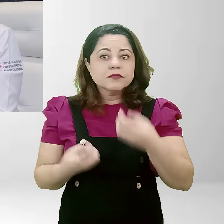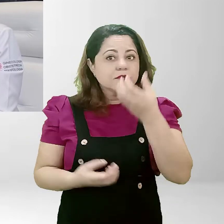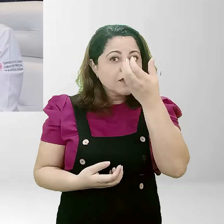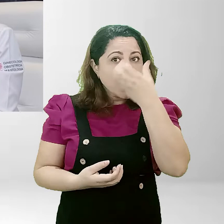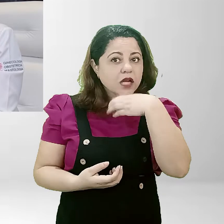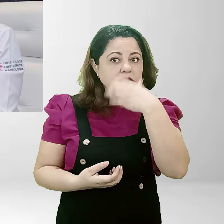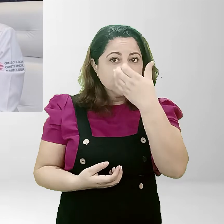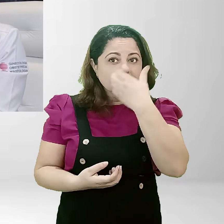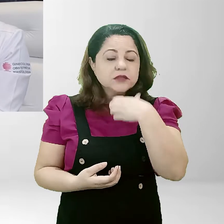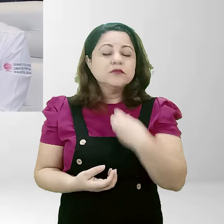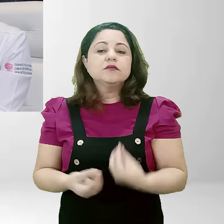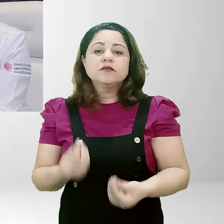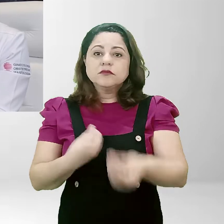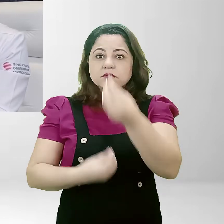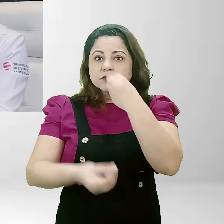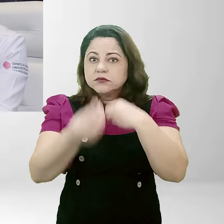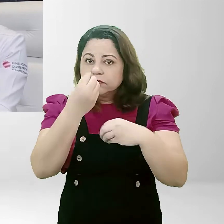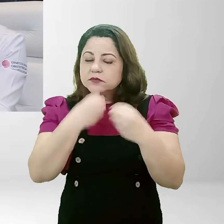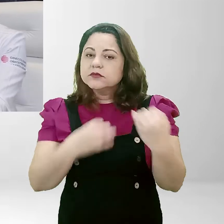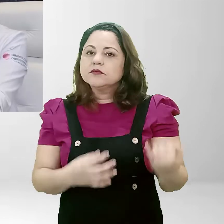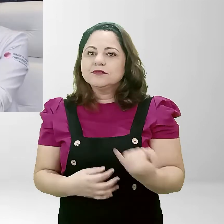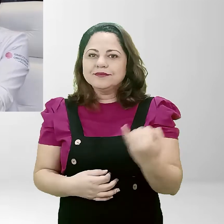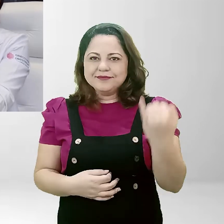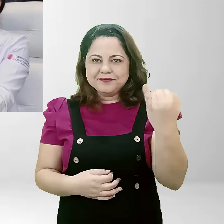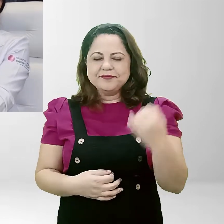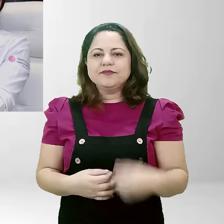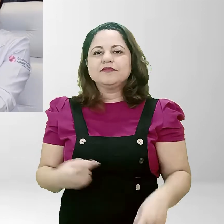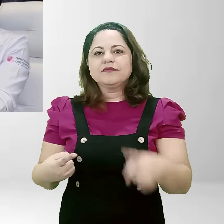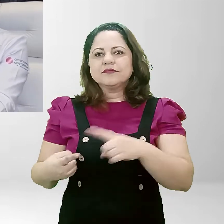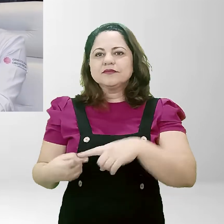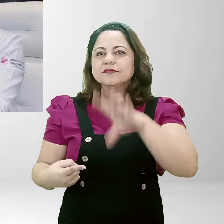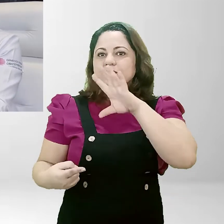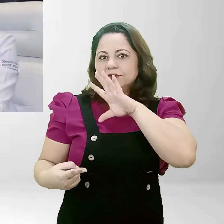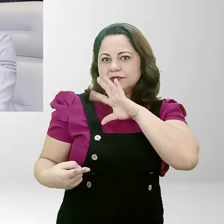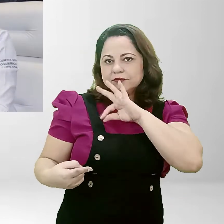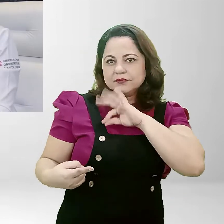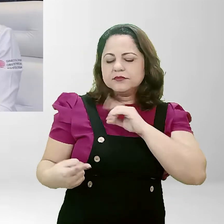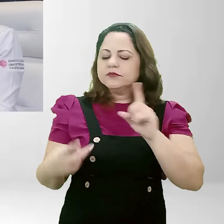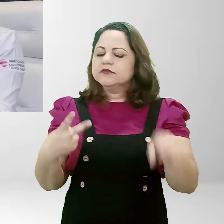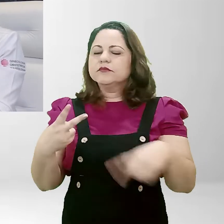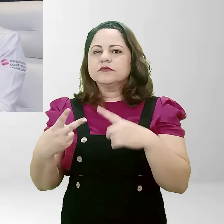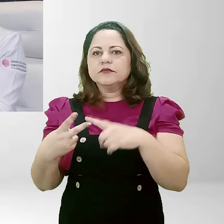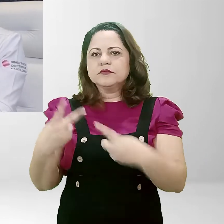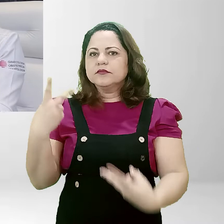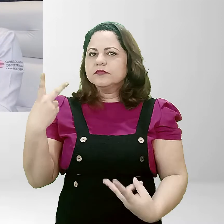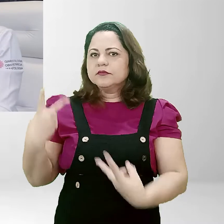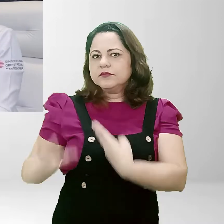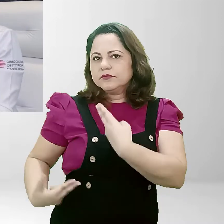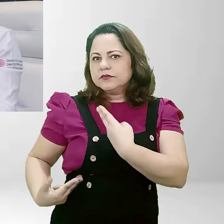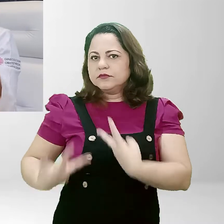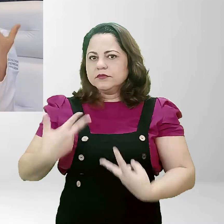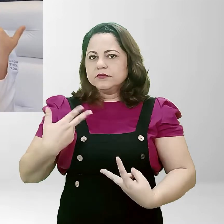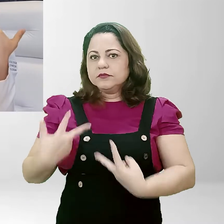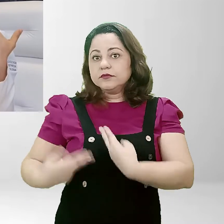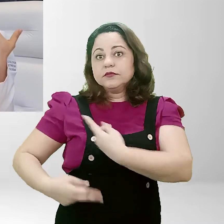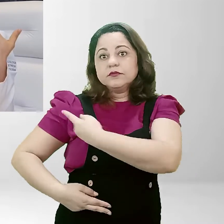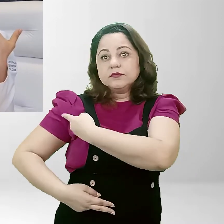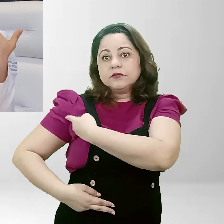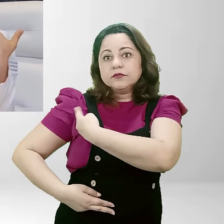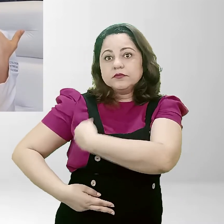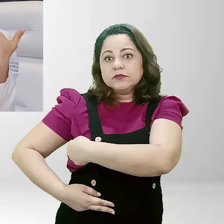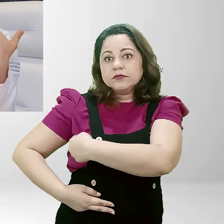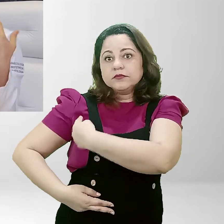pessoais. Além da quimioterapia, a gente tem as cirurgias para retirada do tumor, o esvaziamento